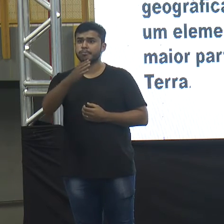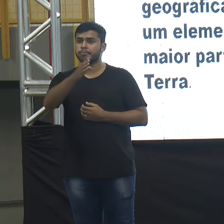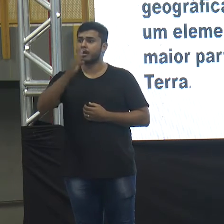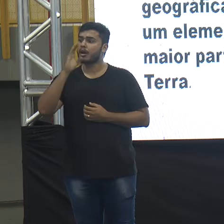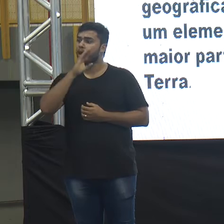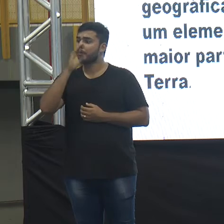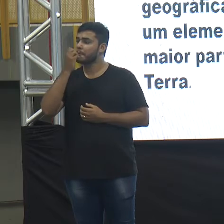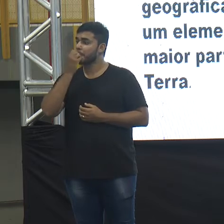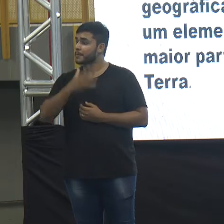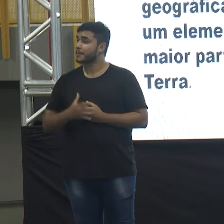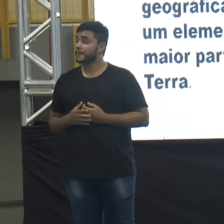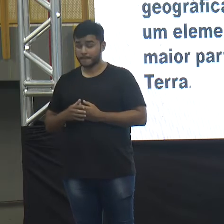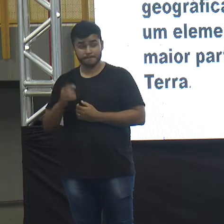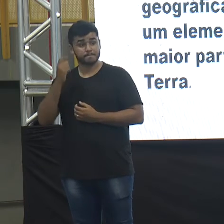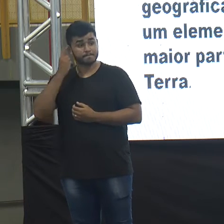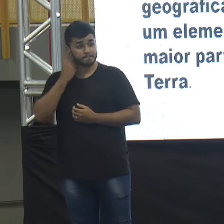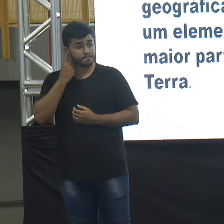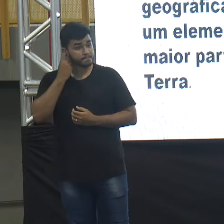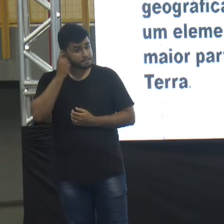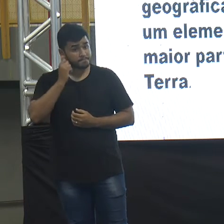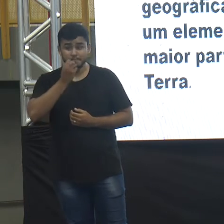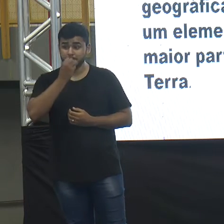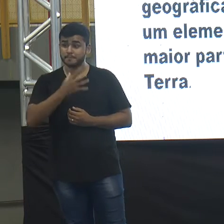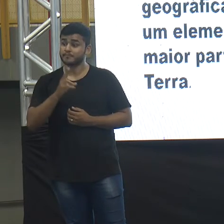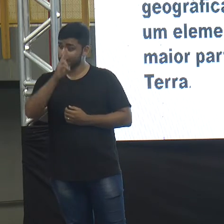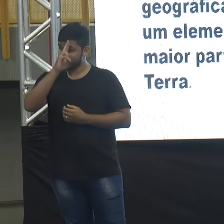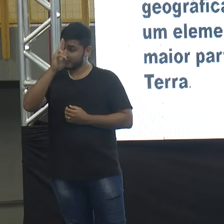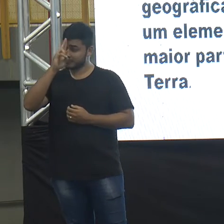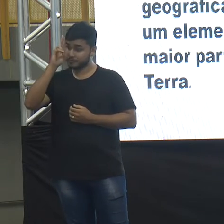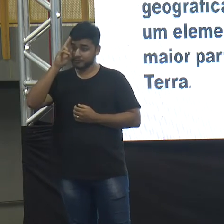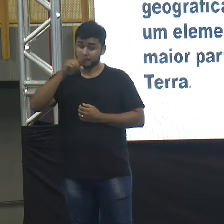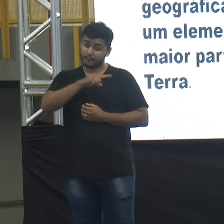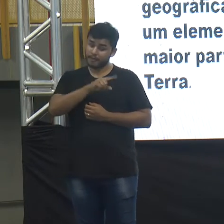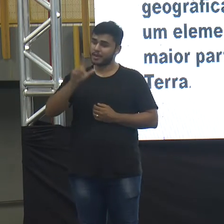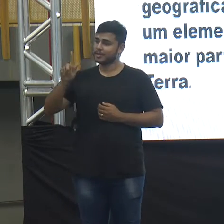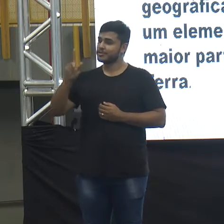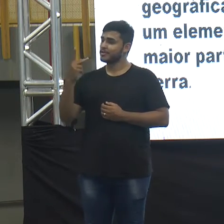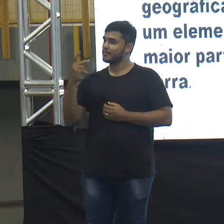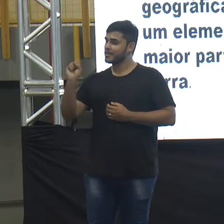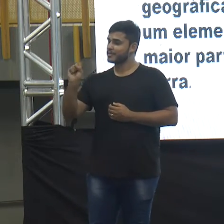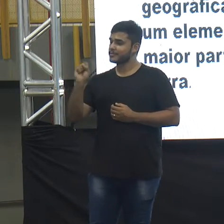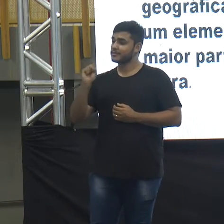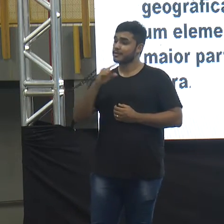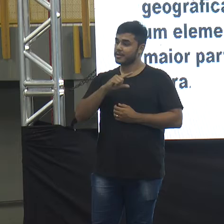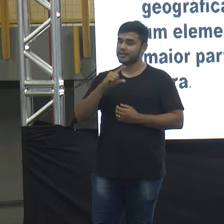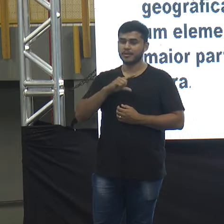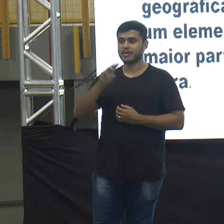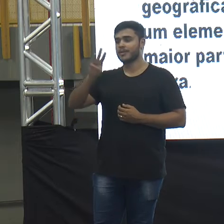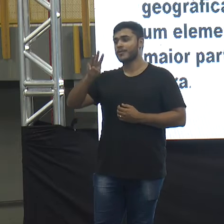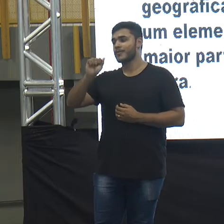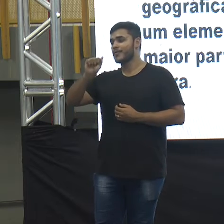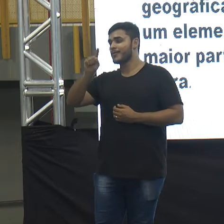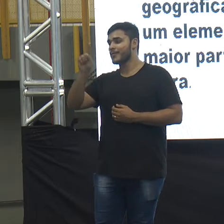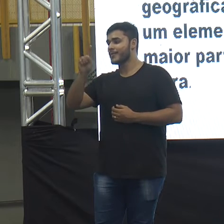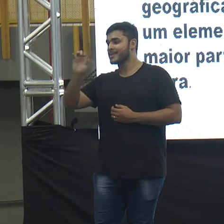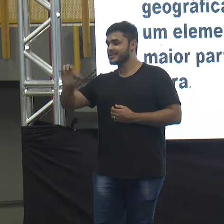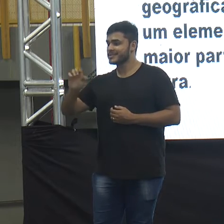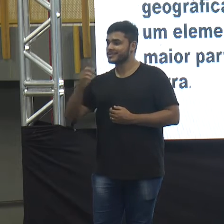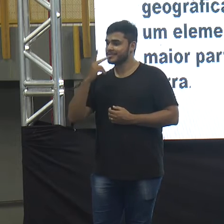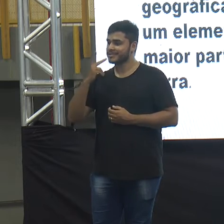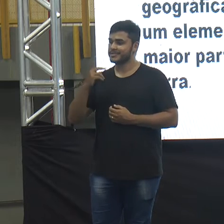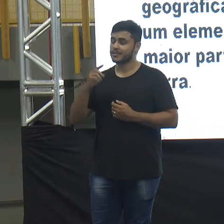locomover, e o Uber, obviamente, usa essa tecnologia. Se não é essa tecnologia através do Waze e dos outros aplicativos